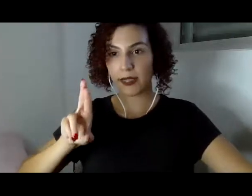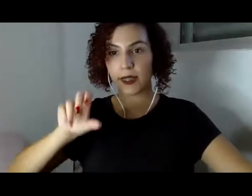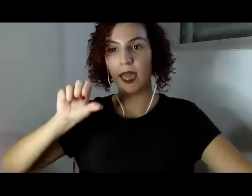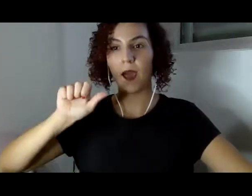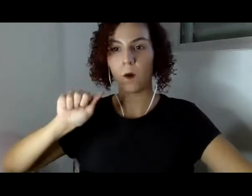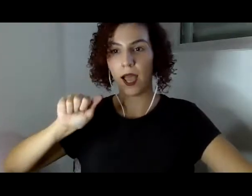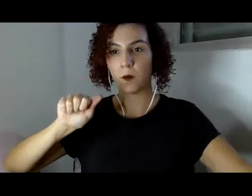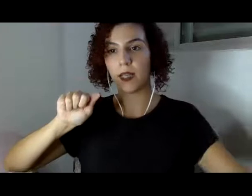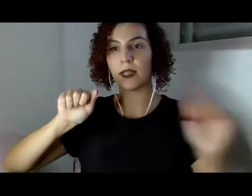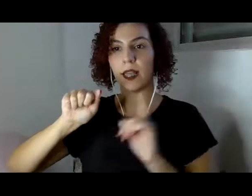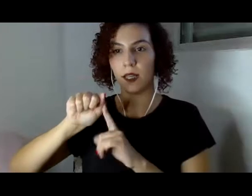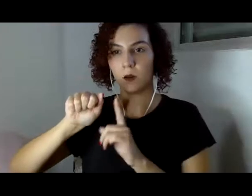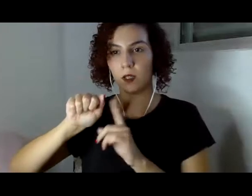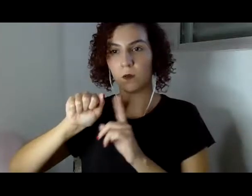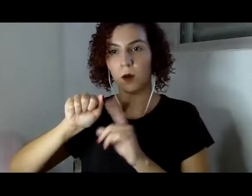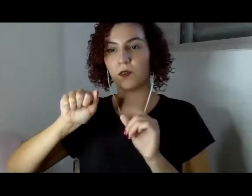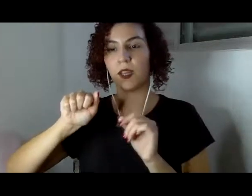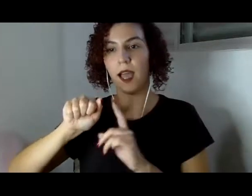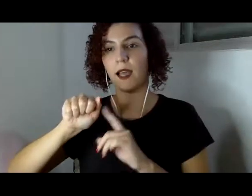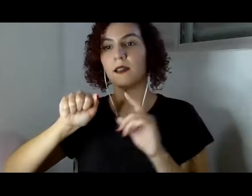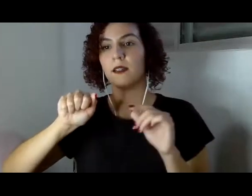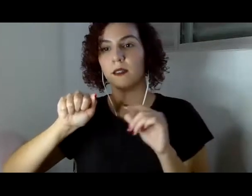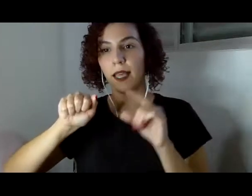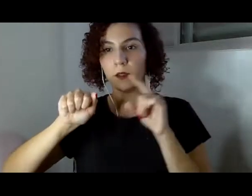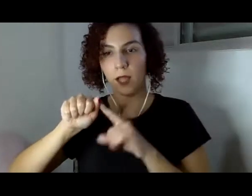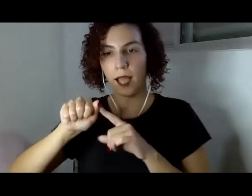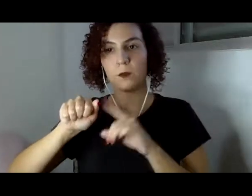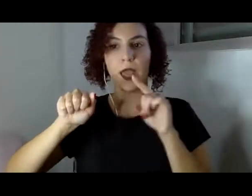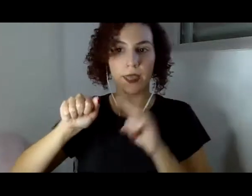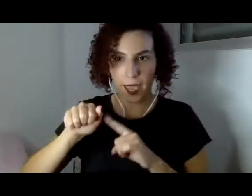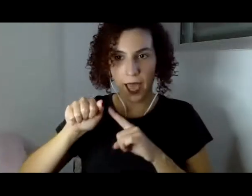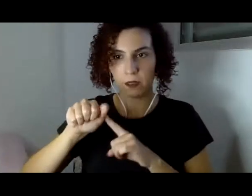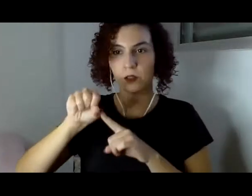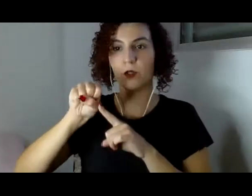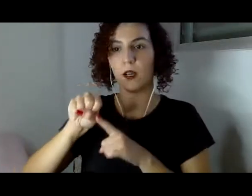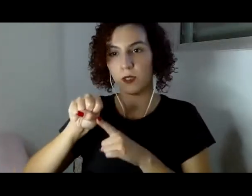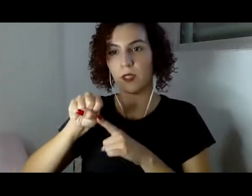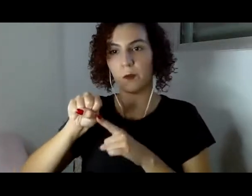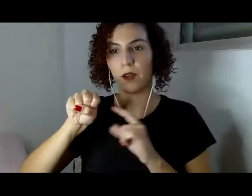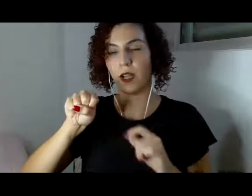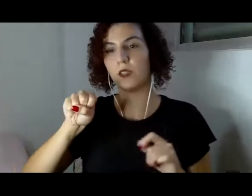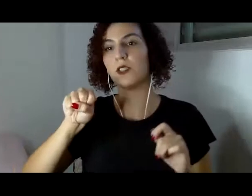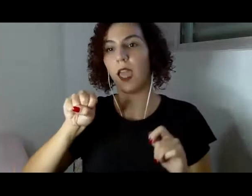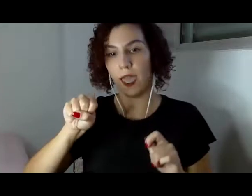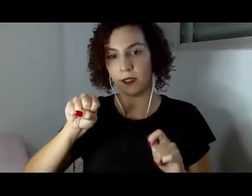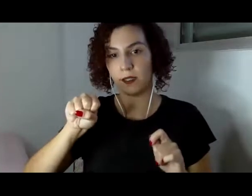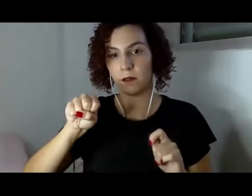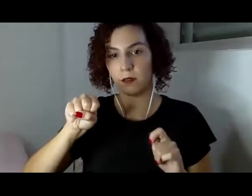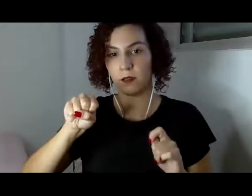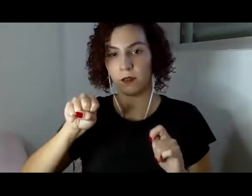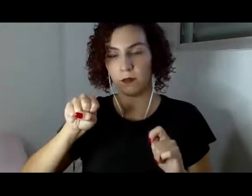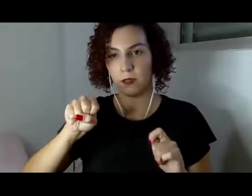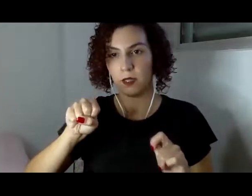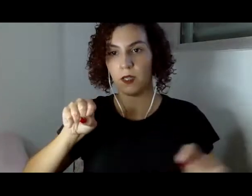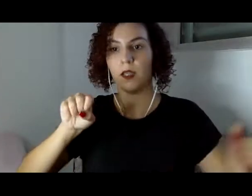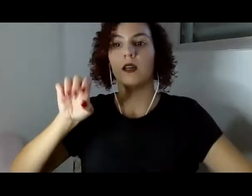O S é o A com aquele dedão que não pode ficar, né, do lado, porque aí é A. Jogamos dedão para frente, S.